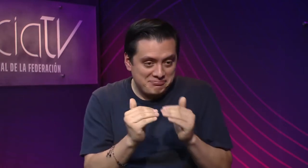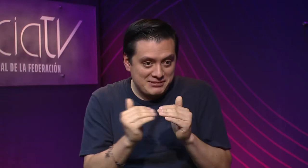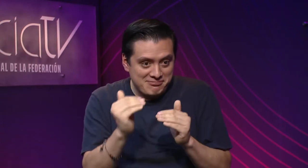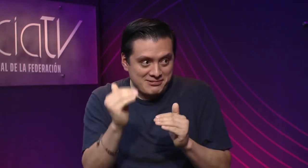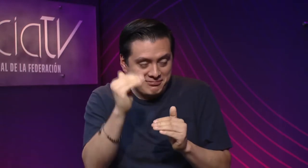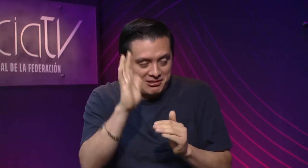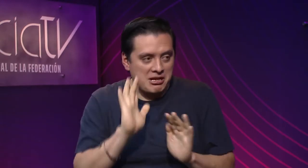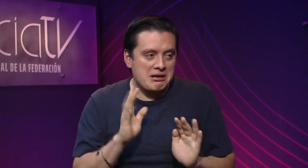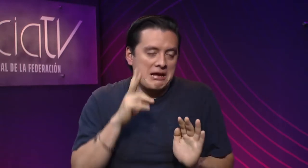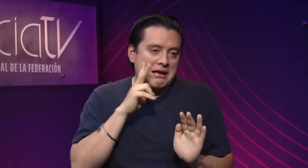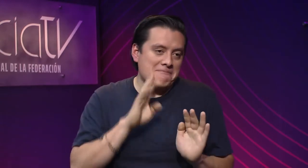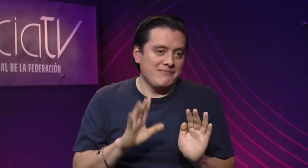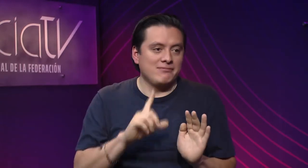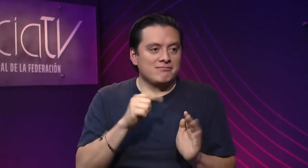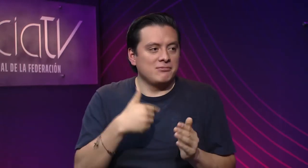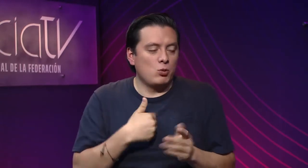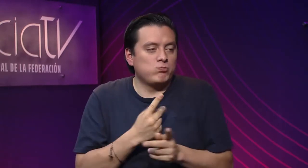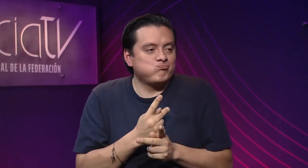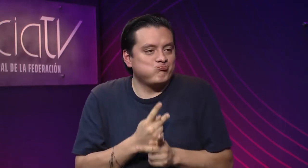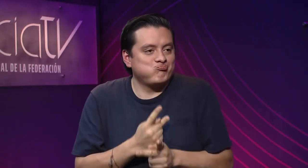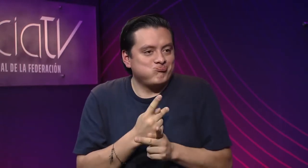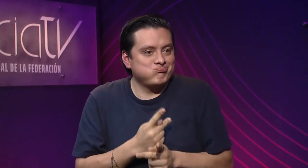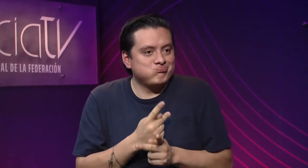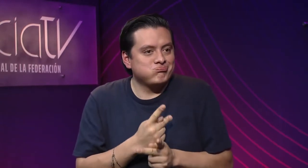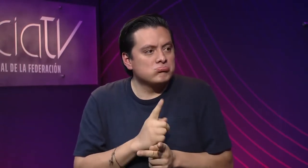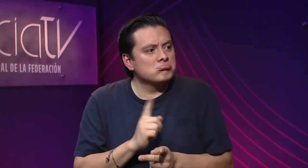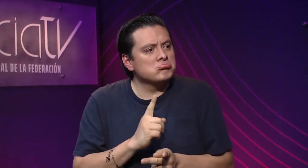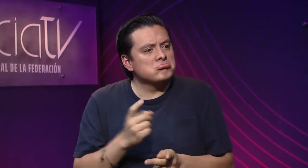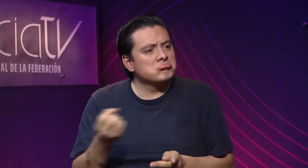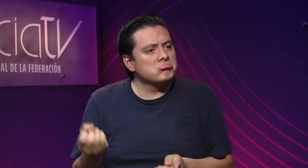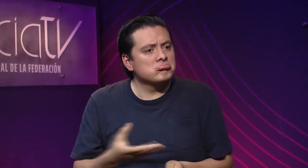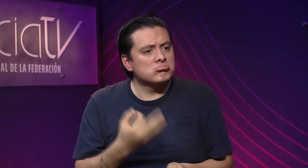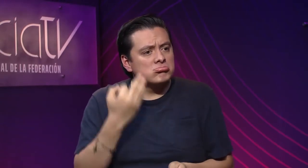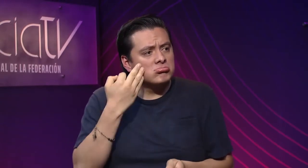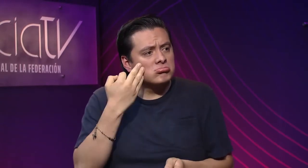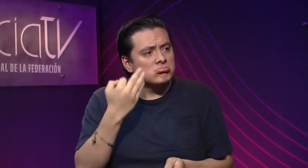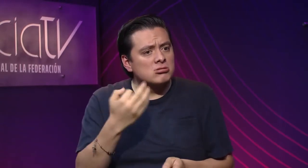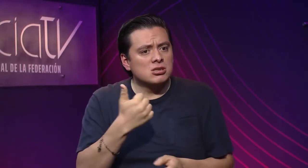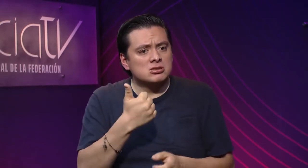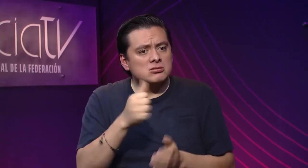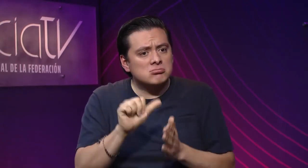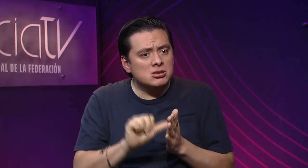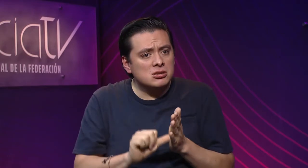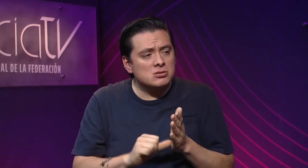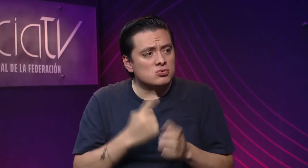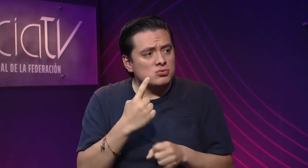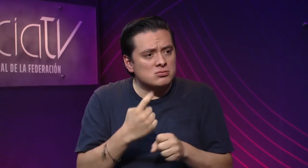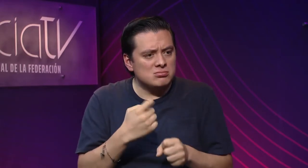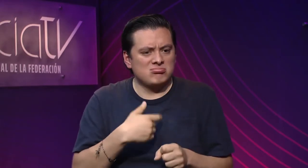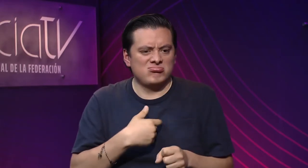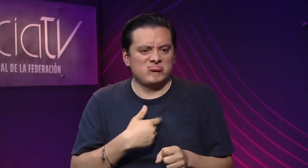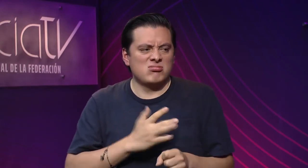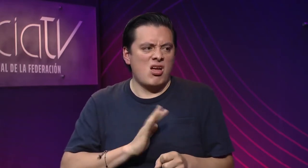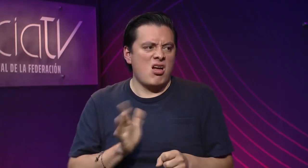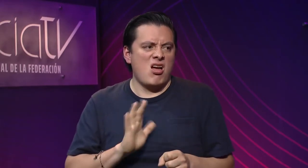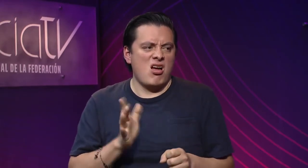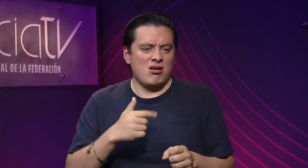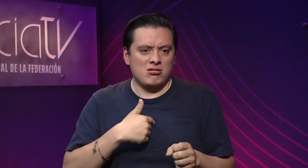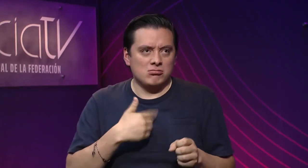no tengo mi título. En cuanto tenga mi título, quizá pueda seguir escalando. Y por más paciencia que tuve ahí, ¿no? Estuve 6 meses, 1 año, haciendo